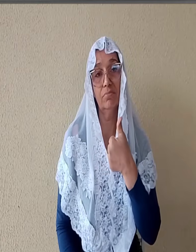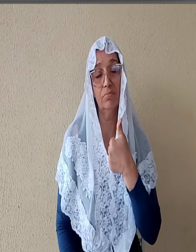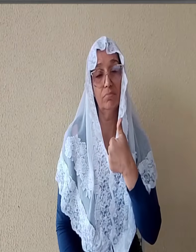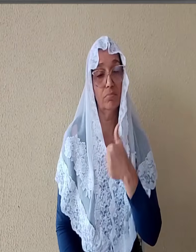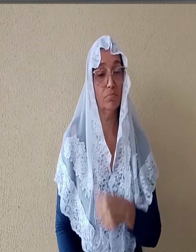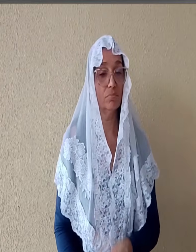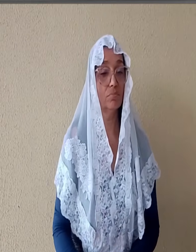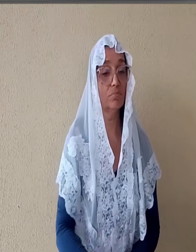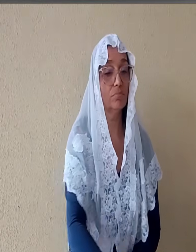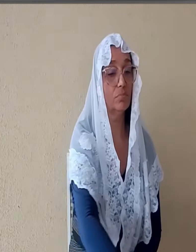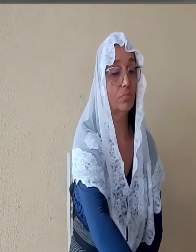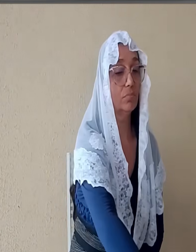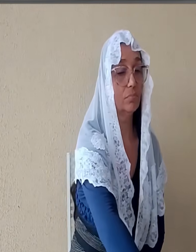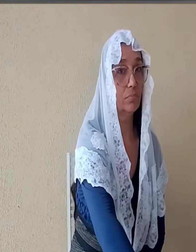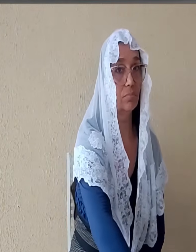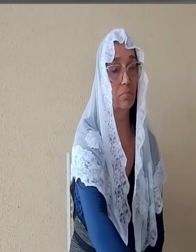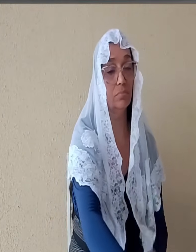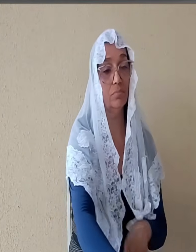281.